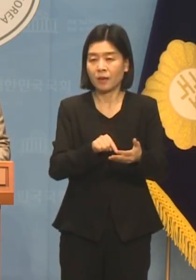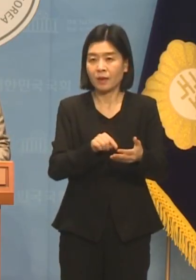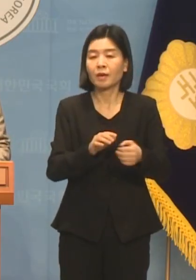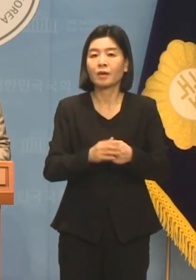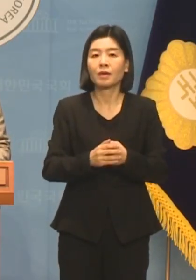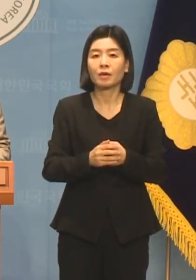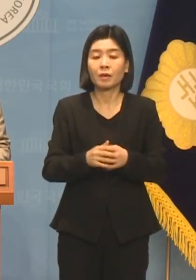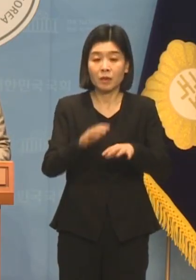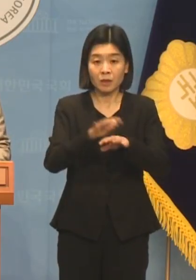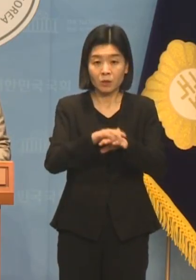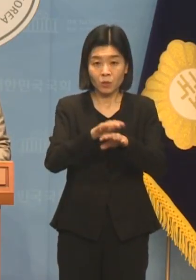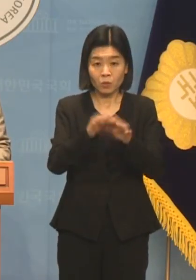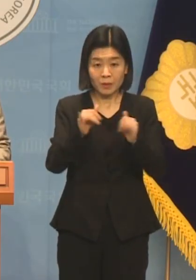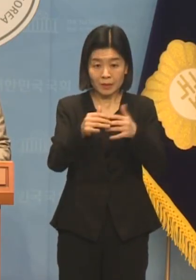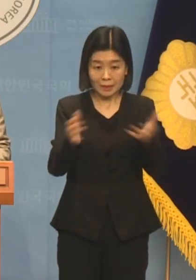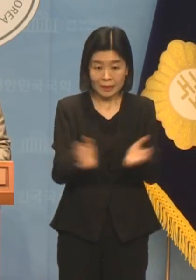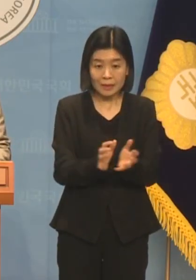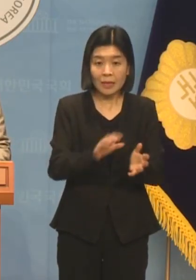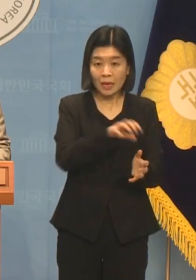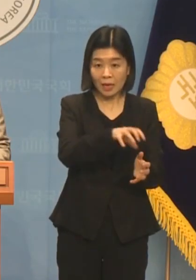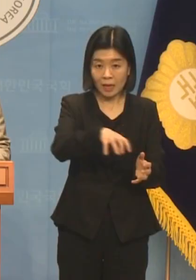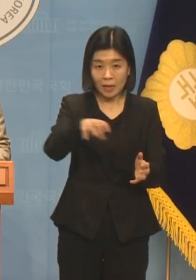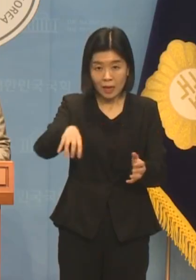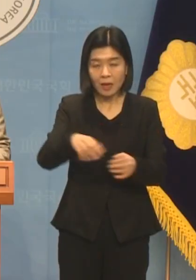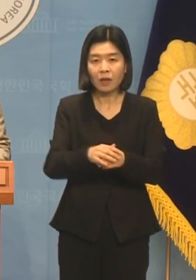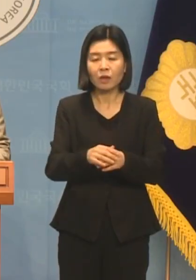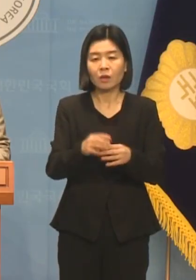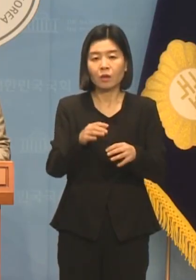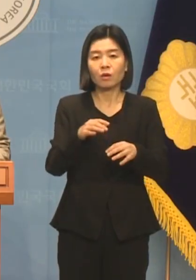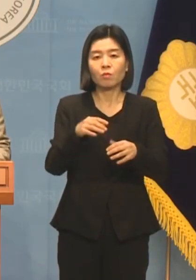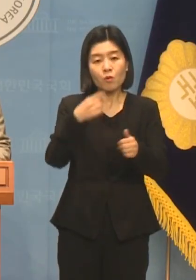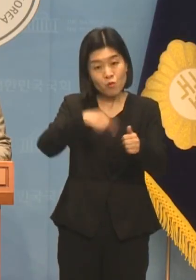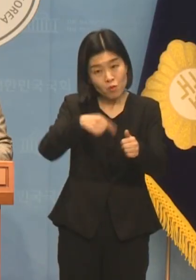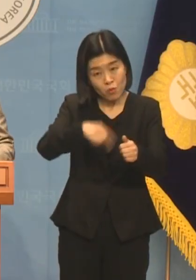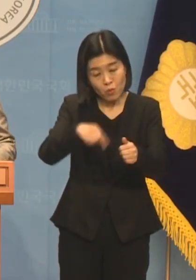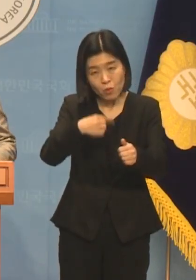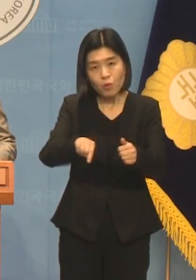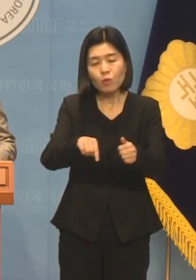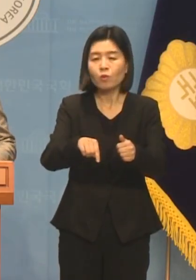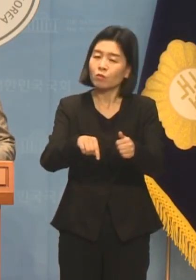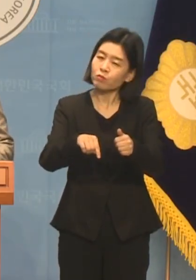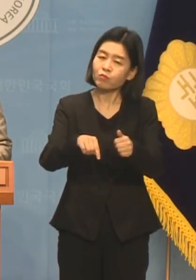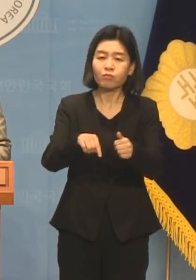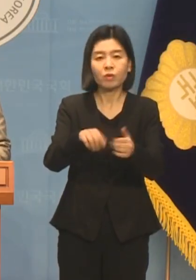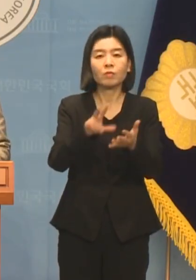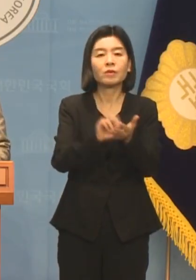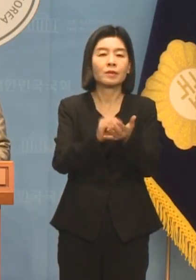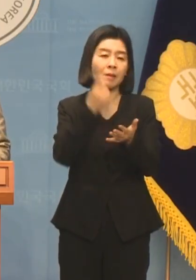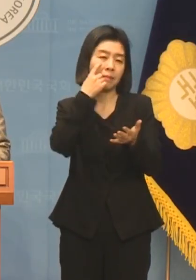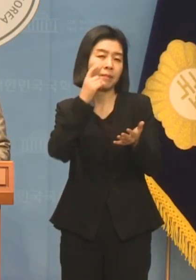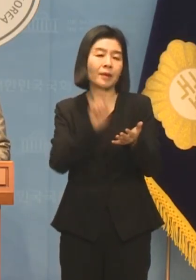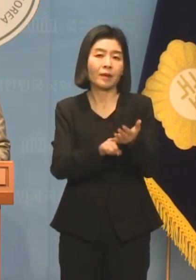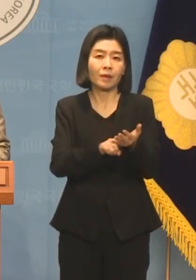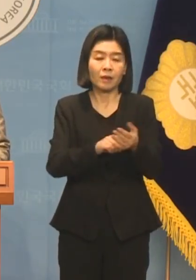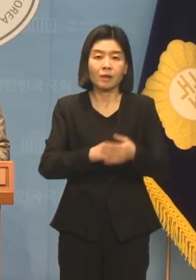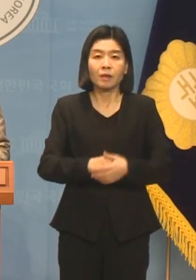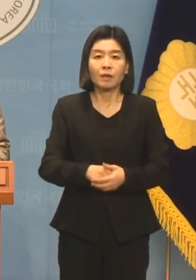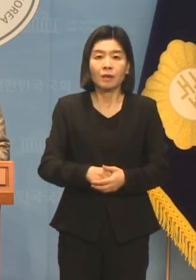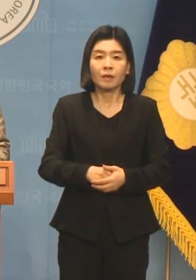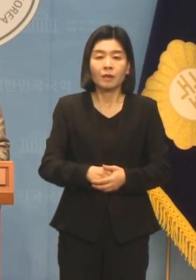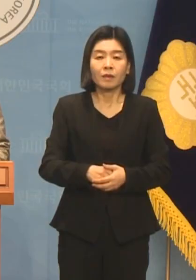이들 농민단체의 소위 농민교육 또는 연수도 많은 문제점들이 적나라하게